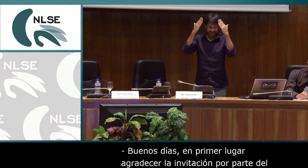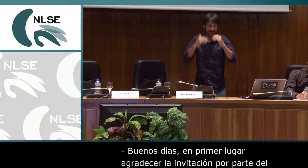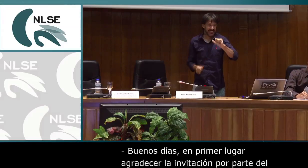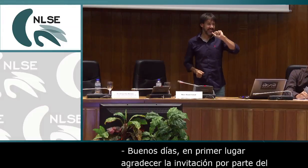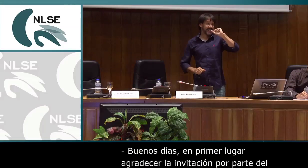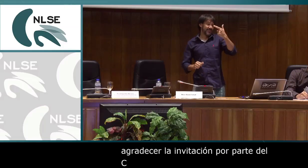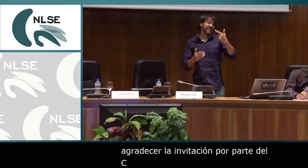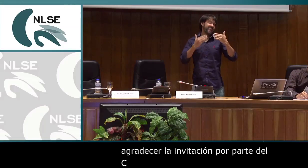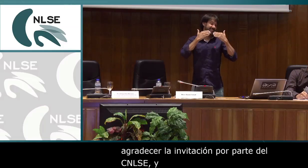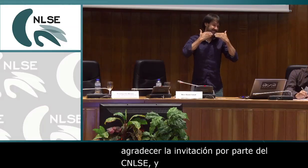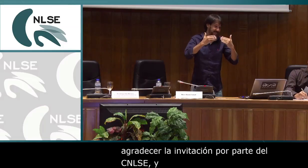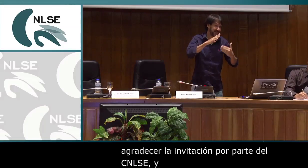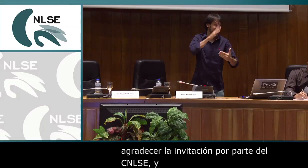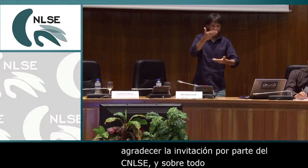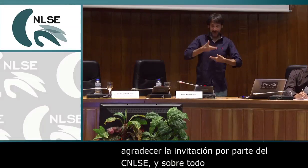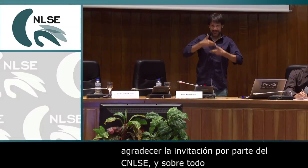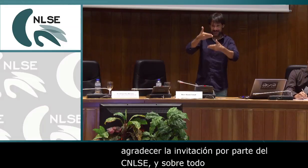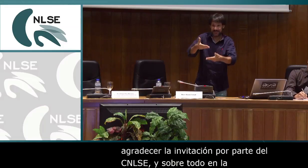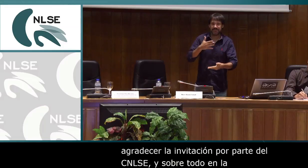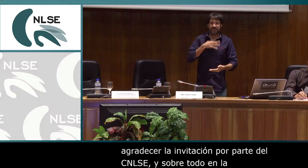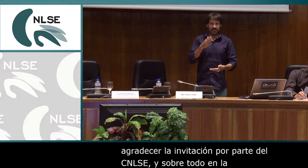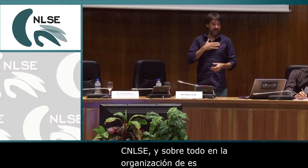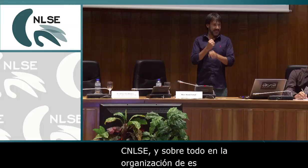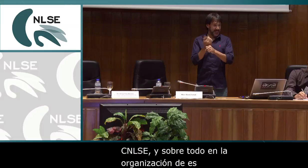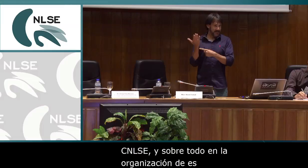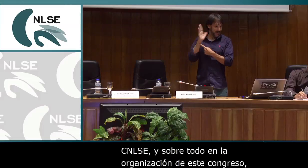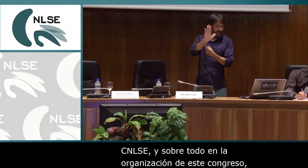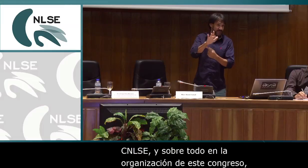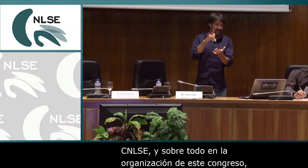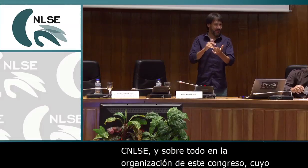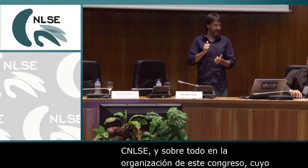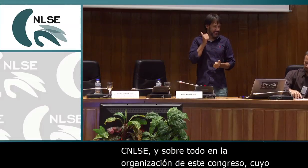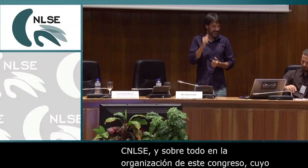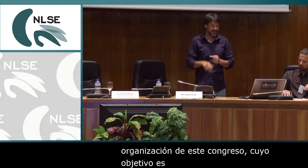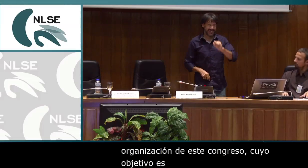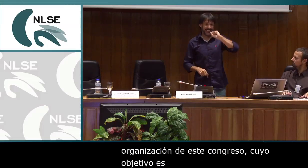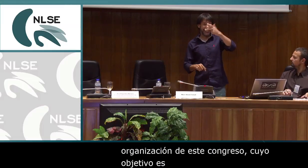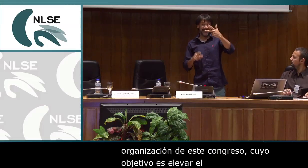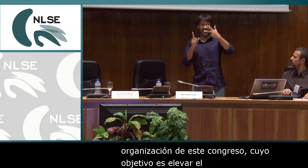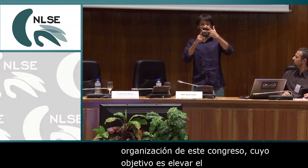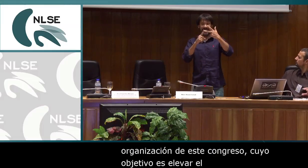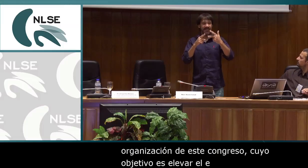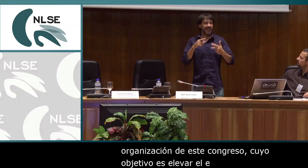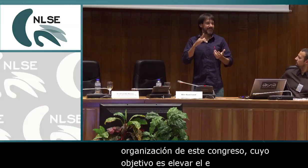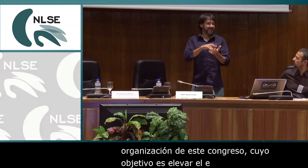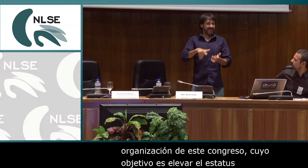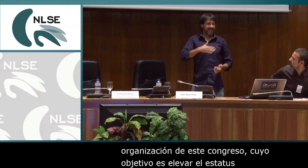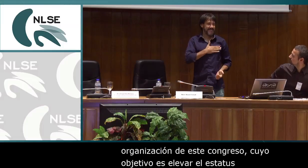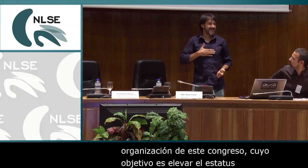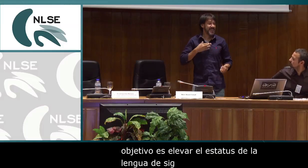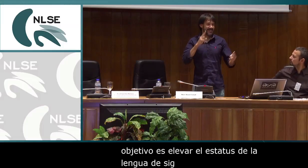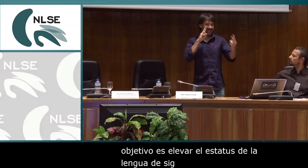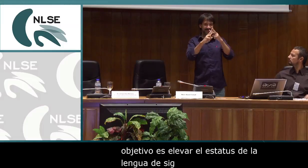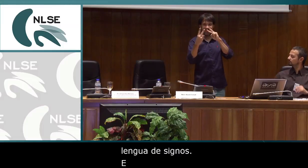congreso, cuyo objetivo es elevar el estatus de la lengua de signos. En segundo lugar, lo que decía, gracias por darme la oportunidad de presentar mi trabajo. Y, en